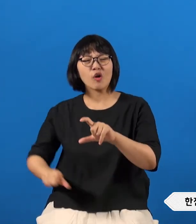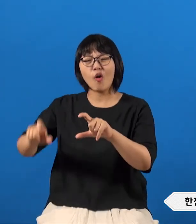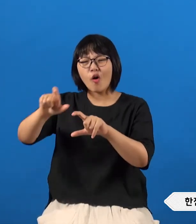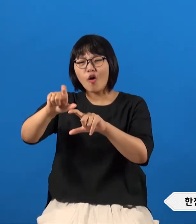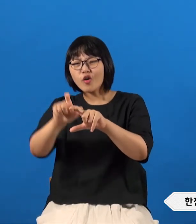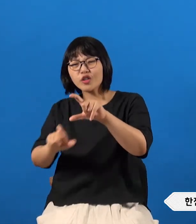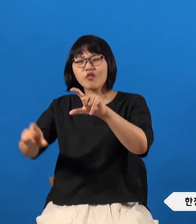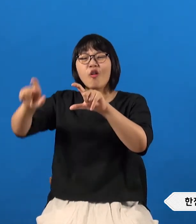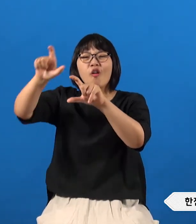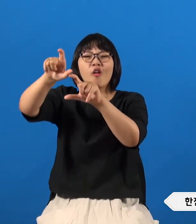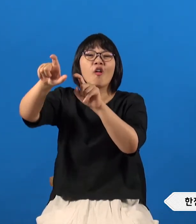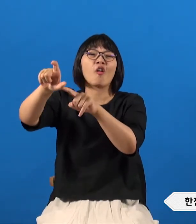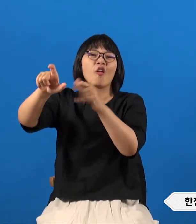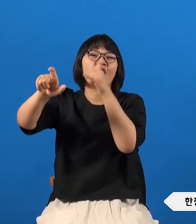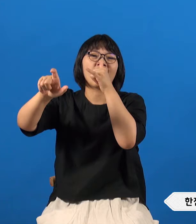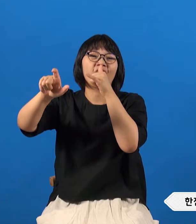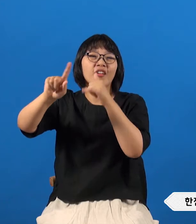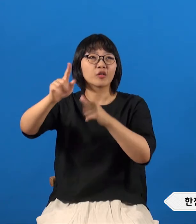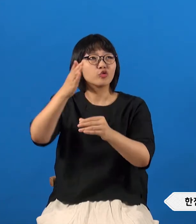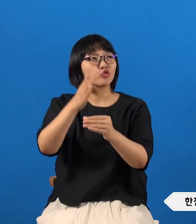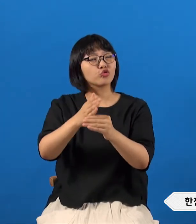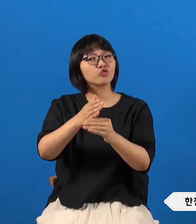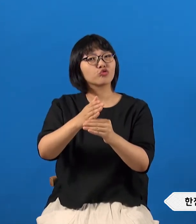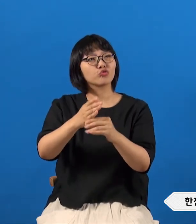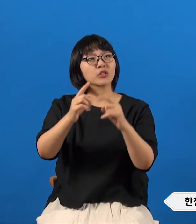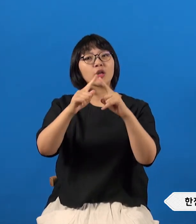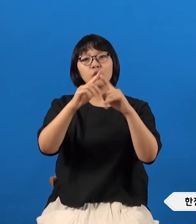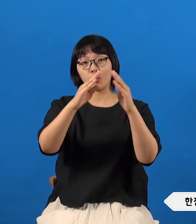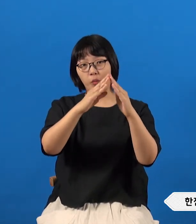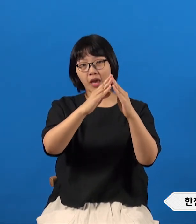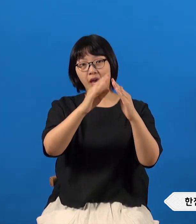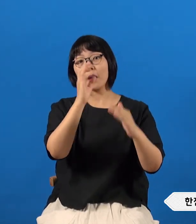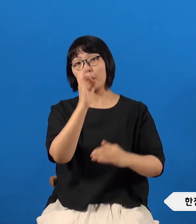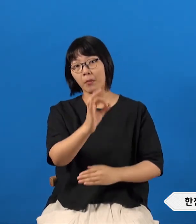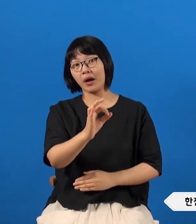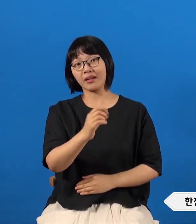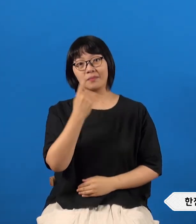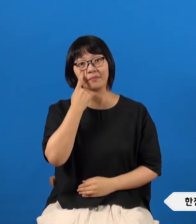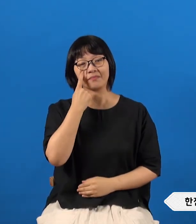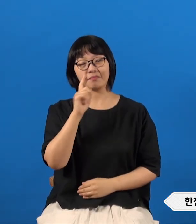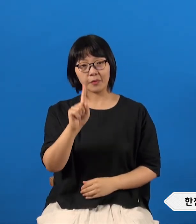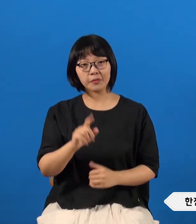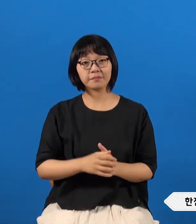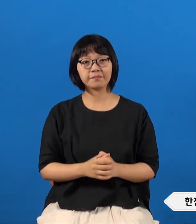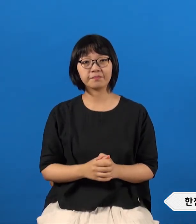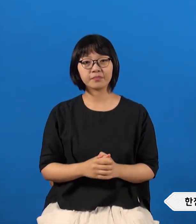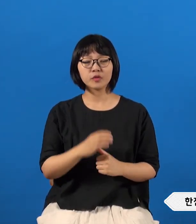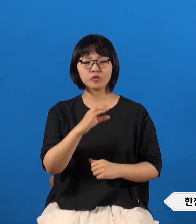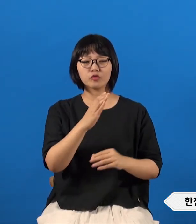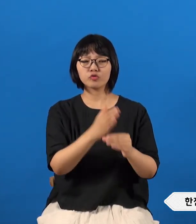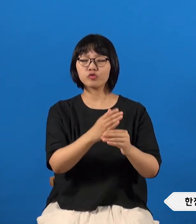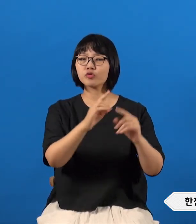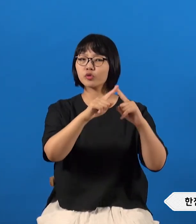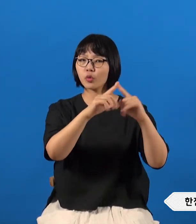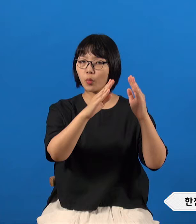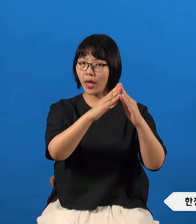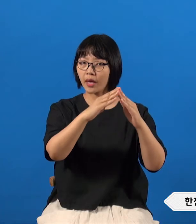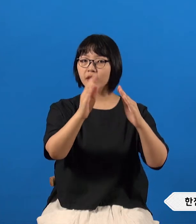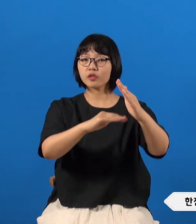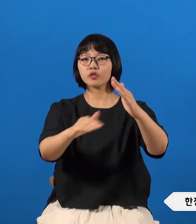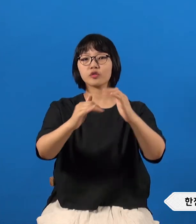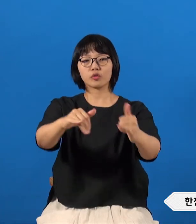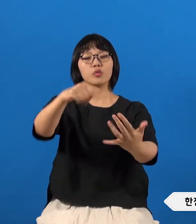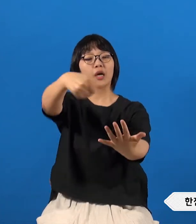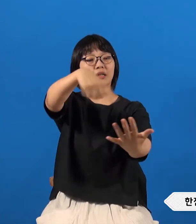무엇을 첨가하려고 합니다. 중세 가톨릭 교회가 아주 대표적인 경우입니다. 가톨릭 교회는